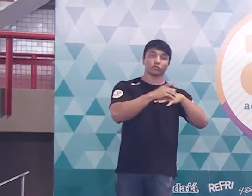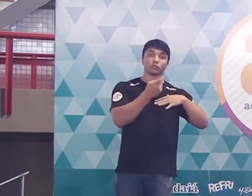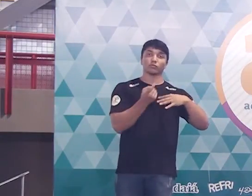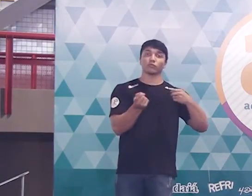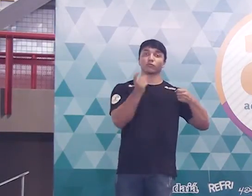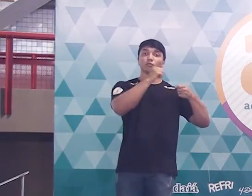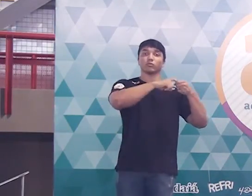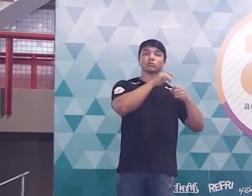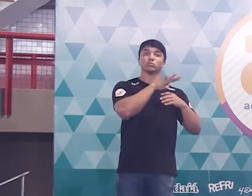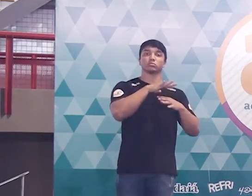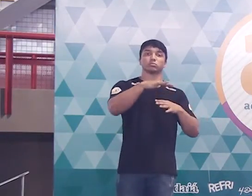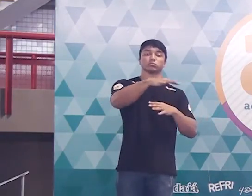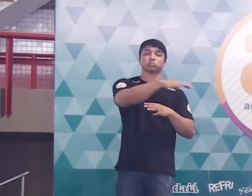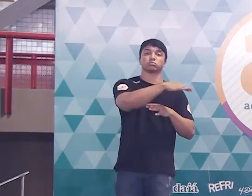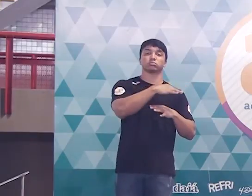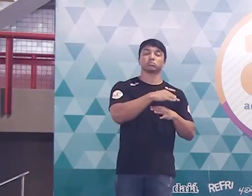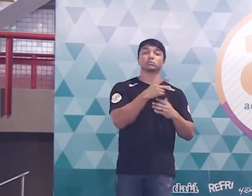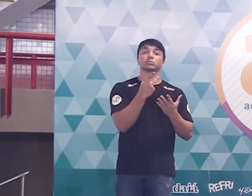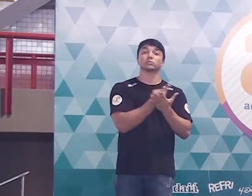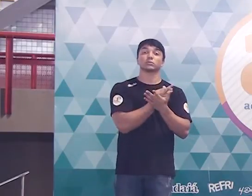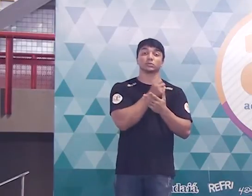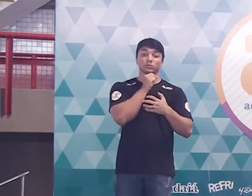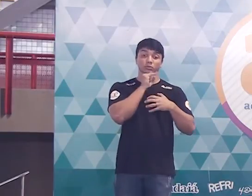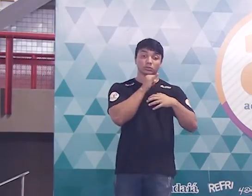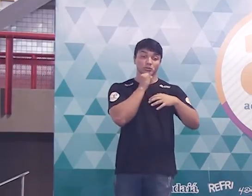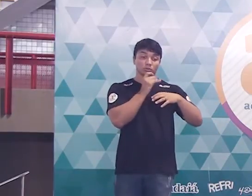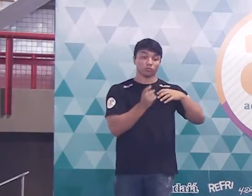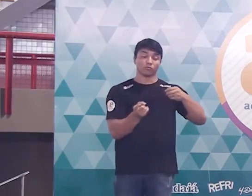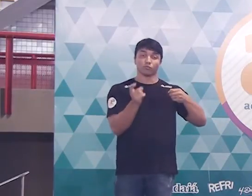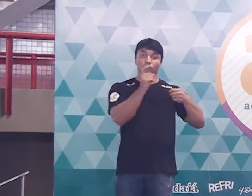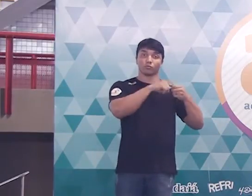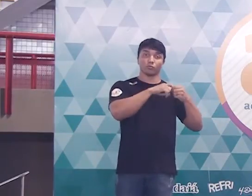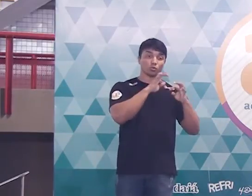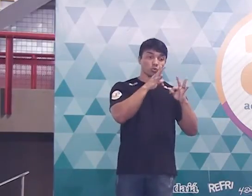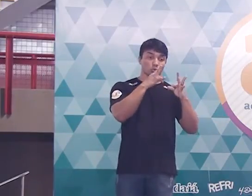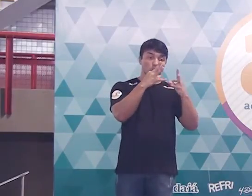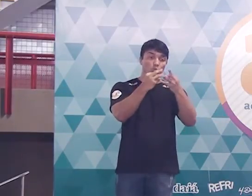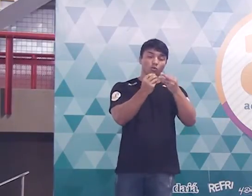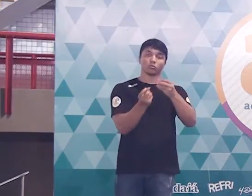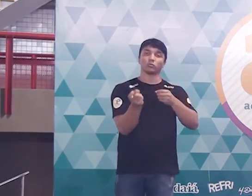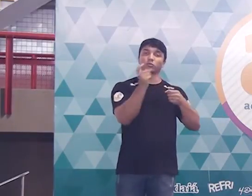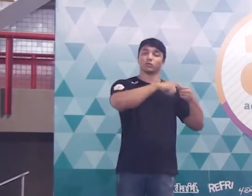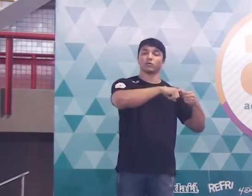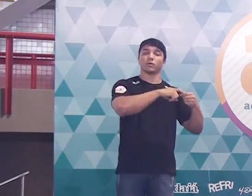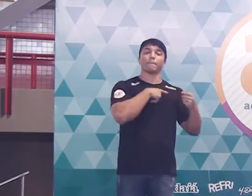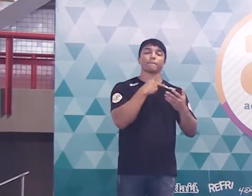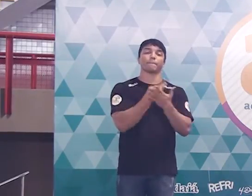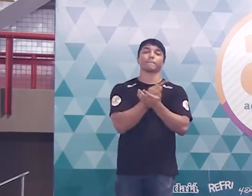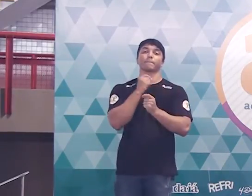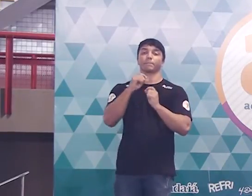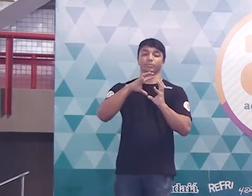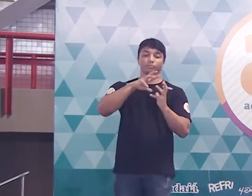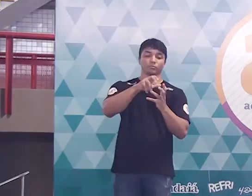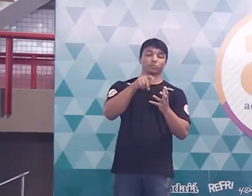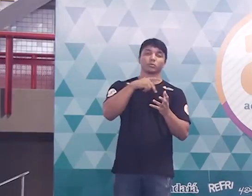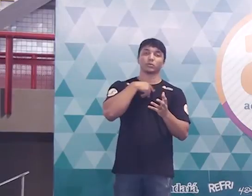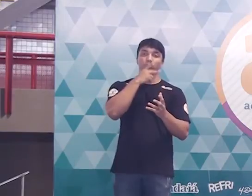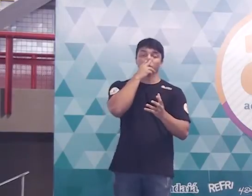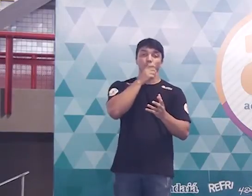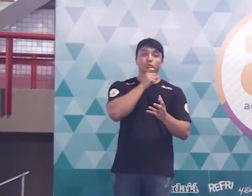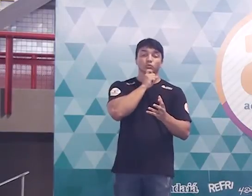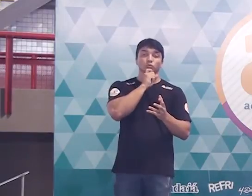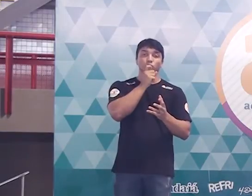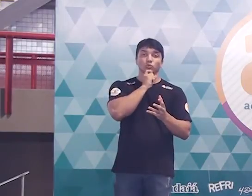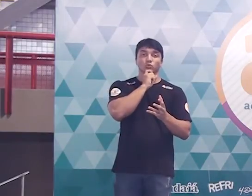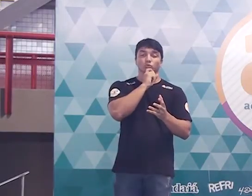voltaria para o espaço. E se essa radiação toda retornasse para o espaço, o planeta seria um planeta muito o